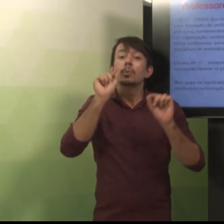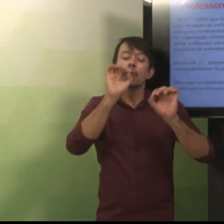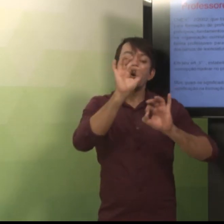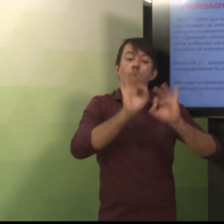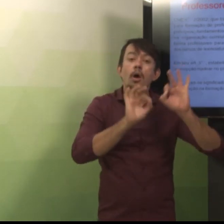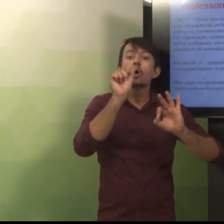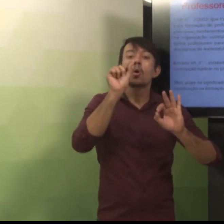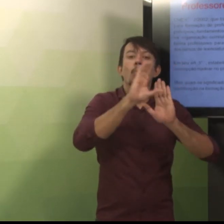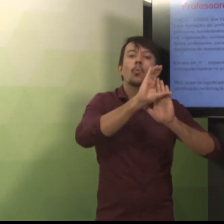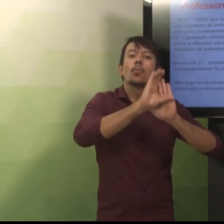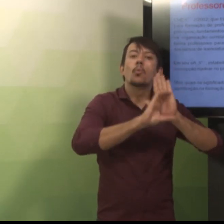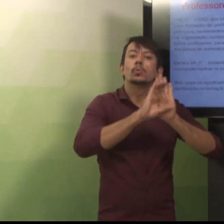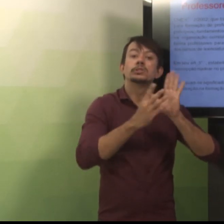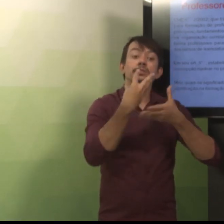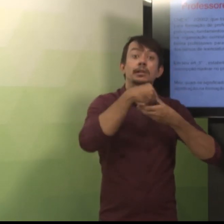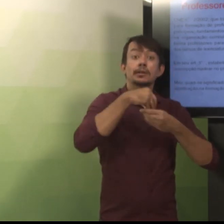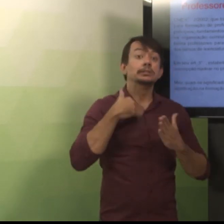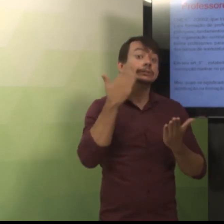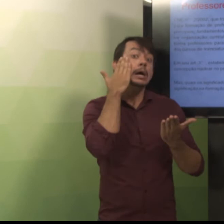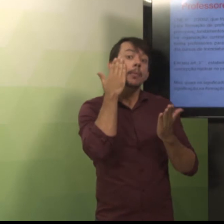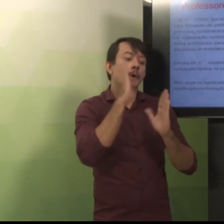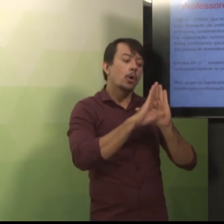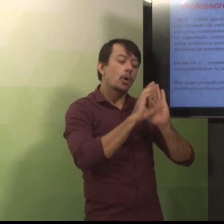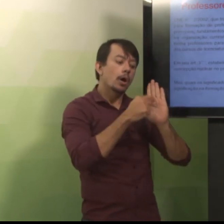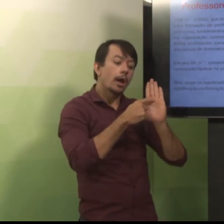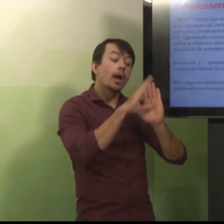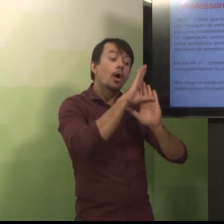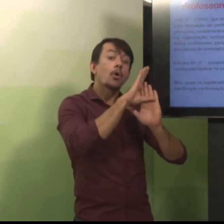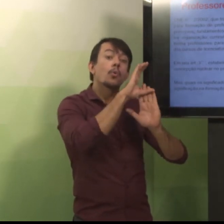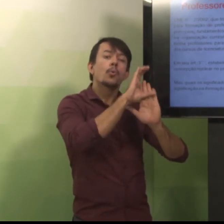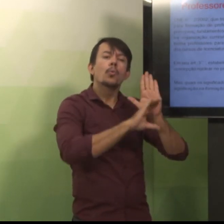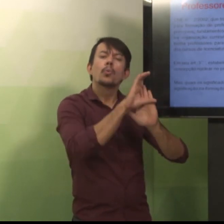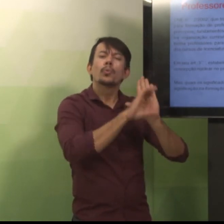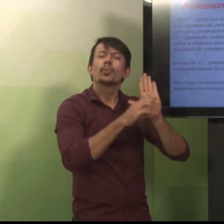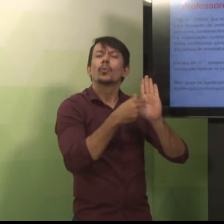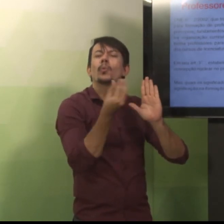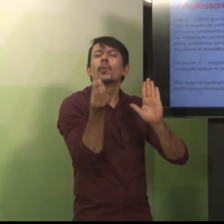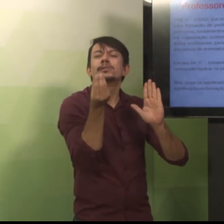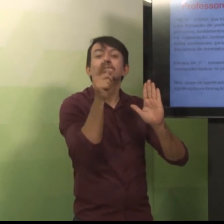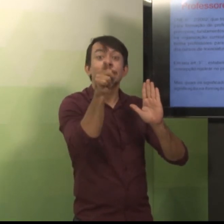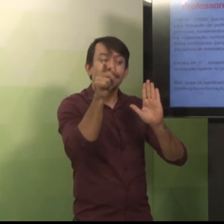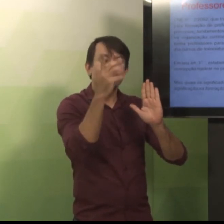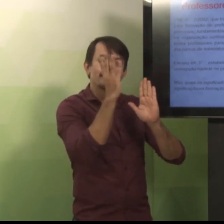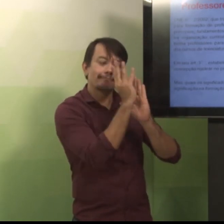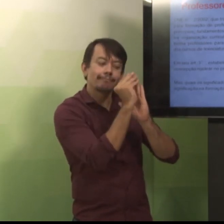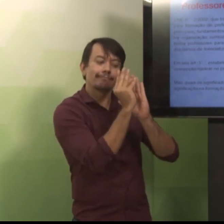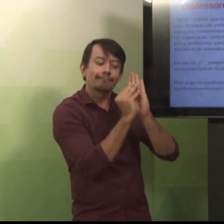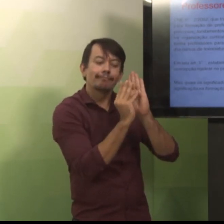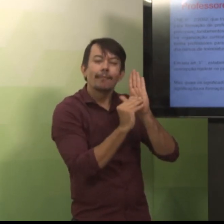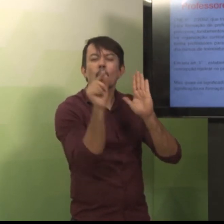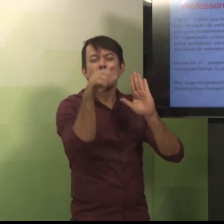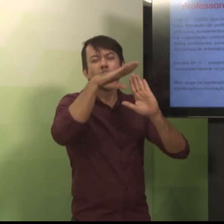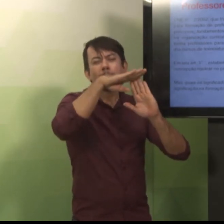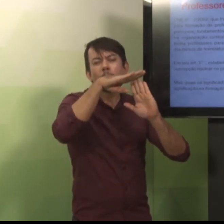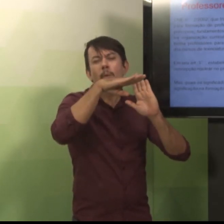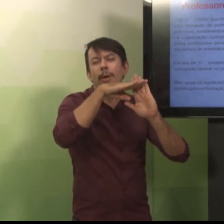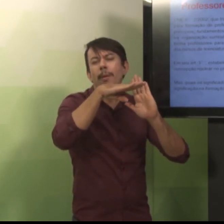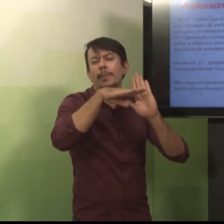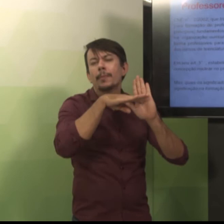É importante também saber organizar o currículo. Como organizar? Como elencar